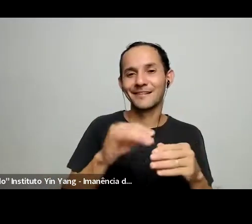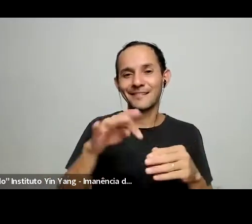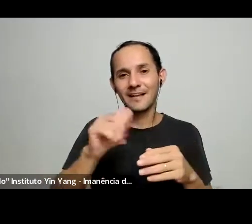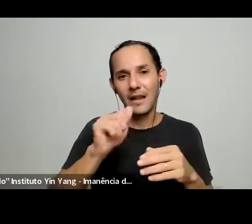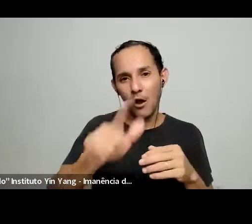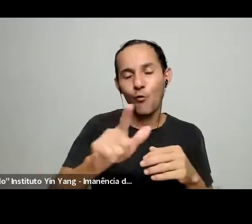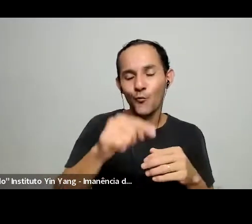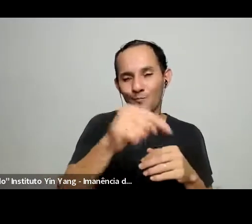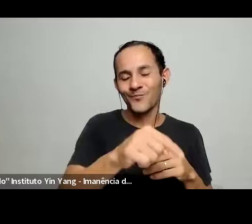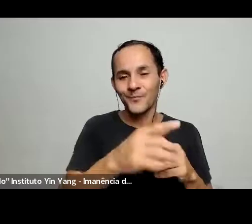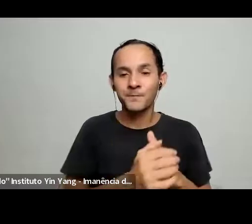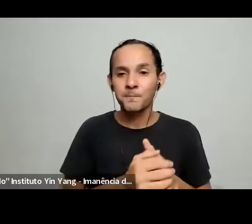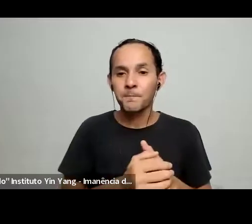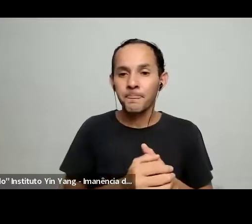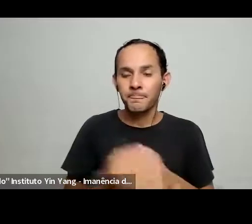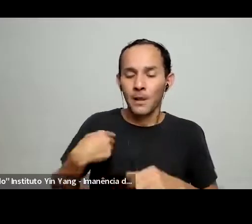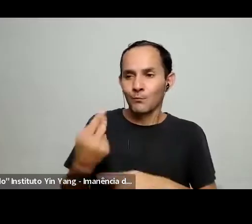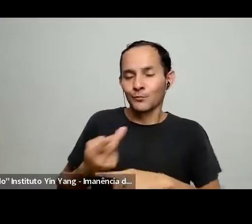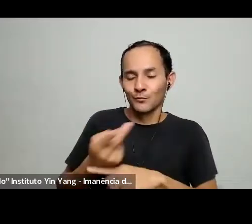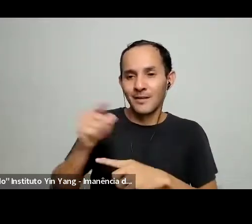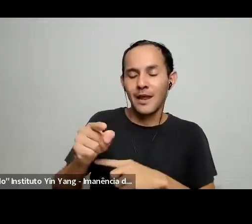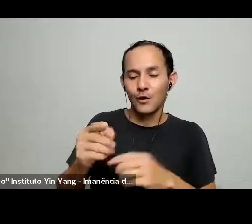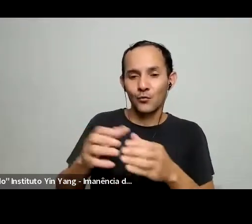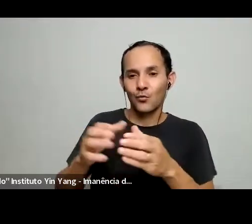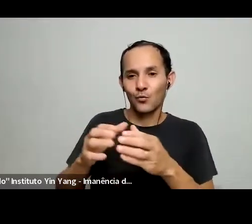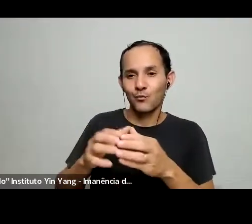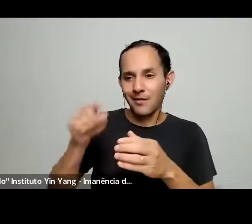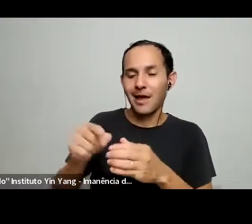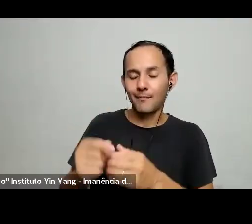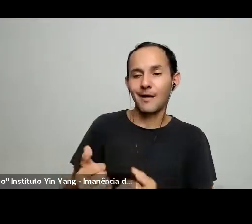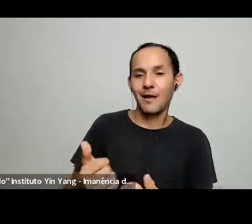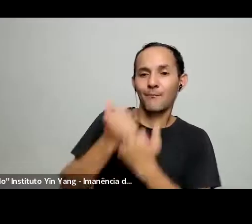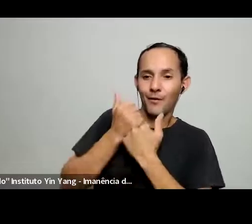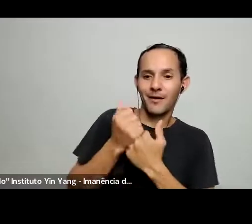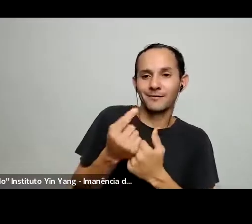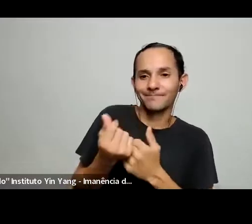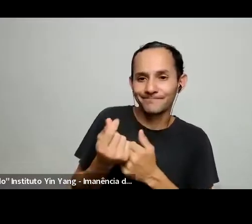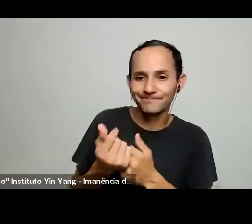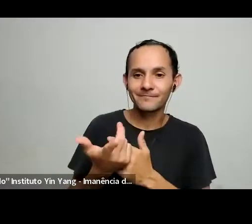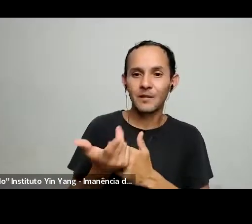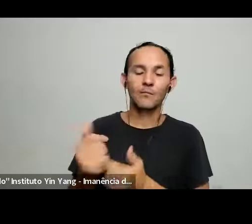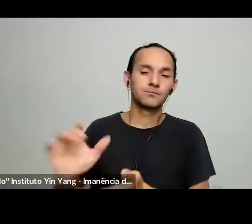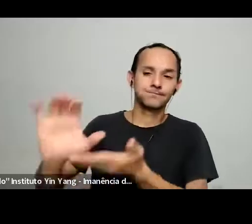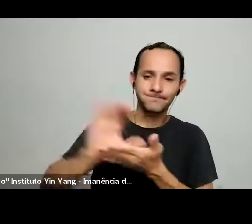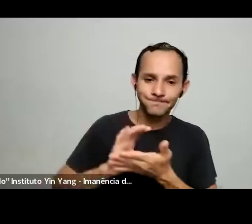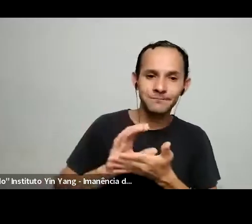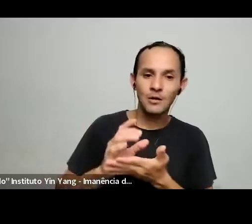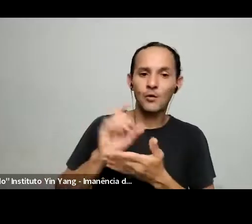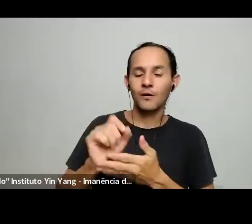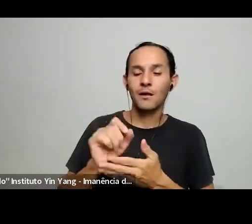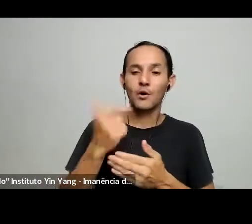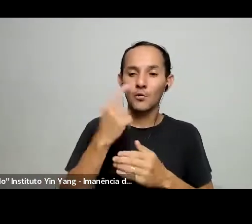de Saúde, né, aqui para buscar ajuda financeira para a gente, né, tentar buscar recurso para